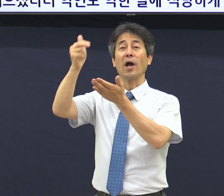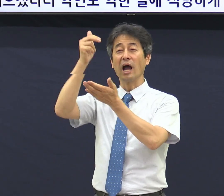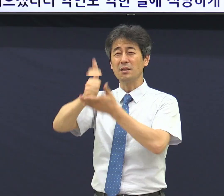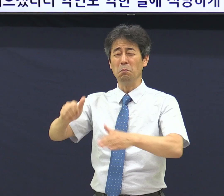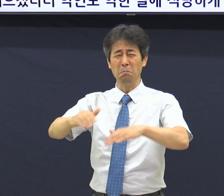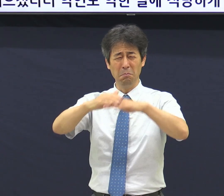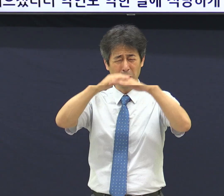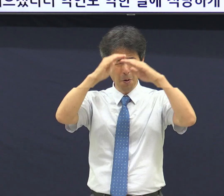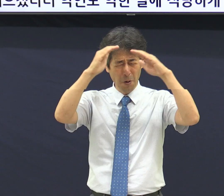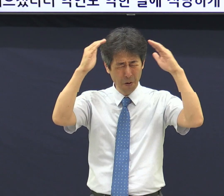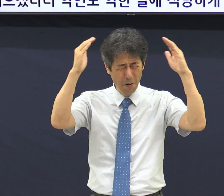여호와께서